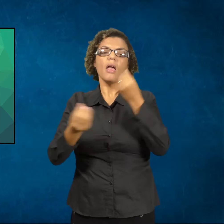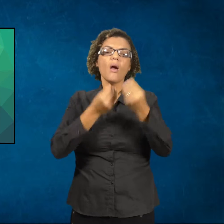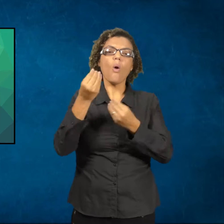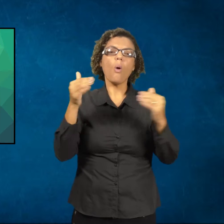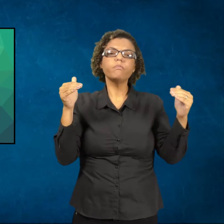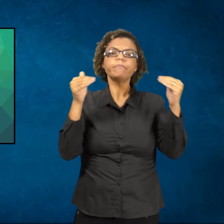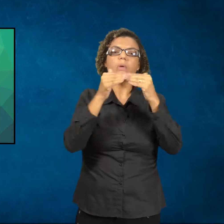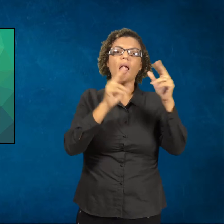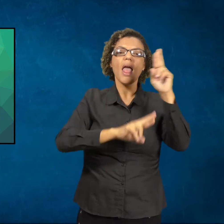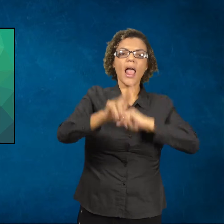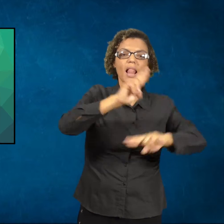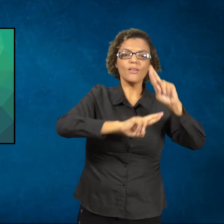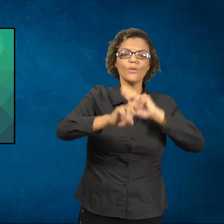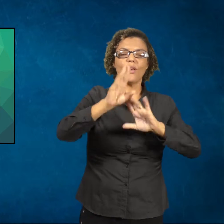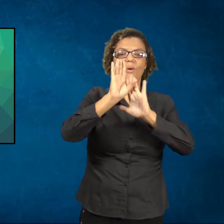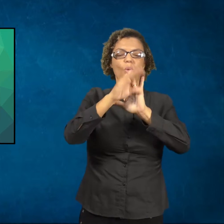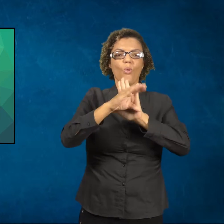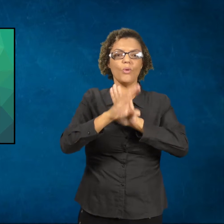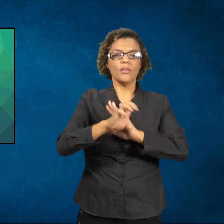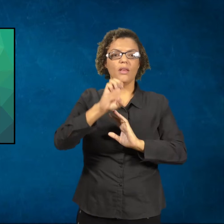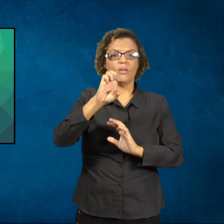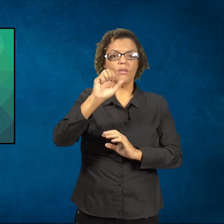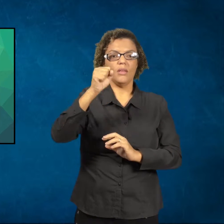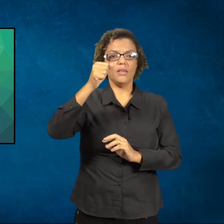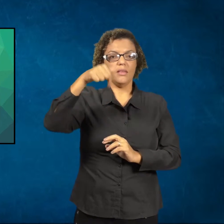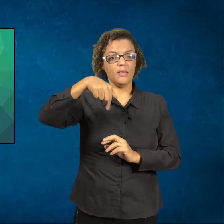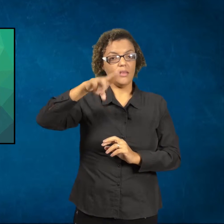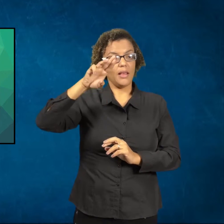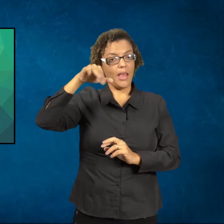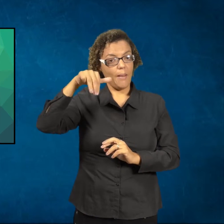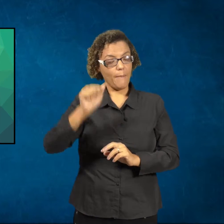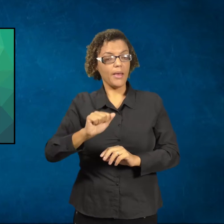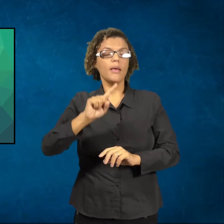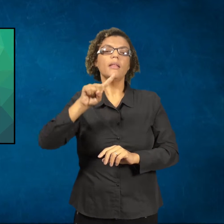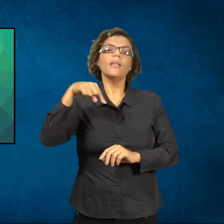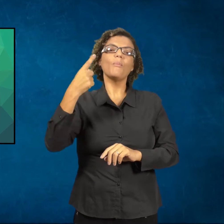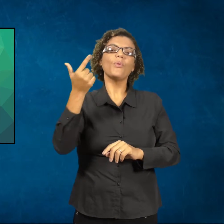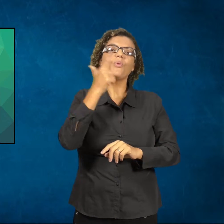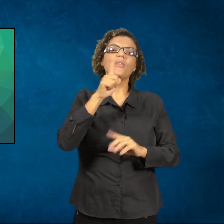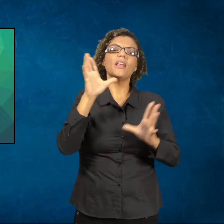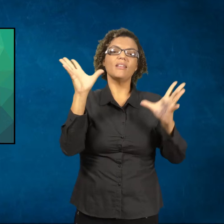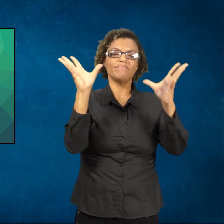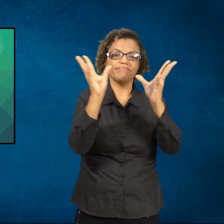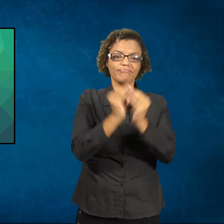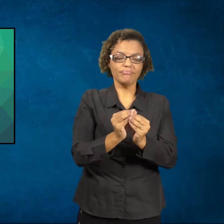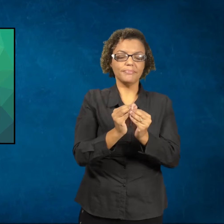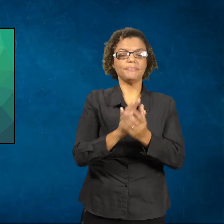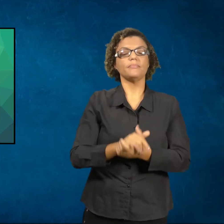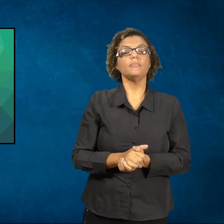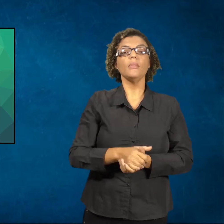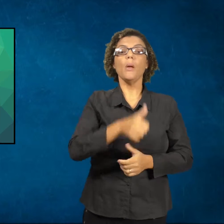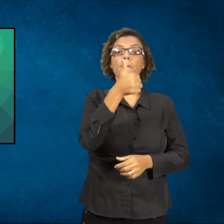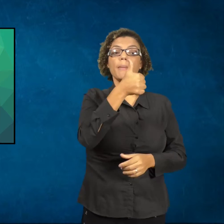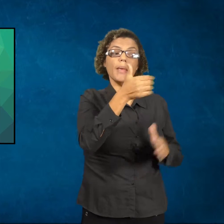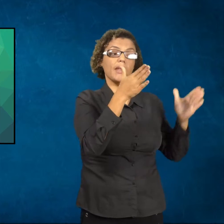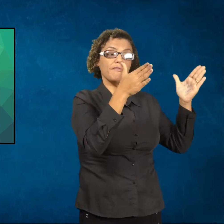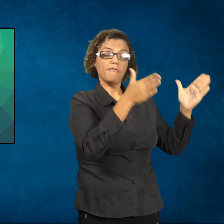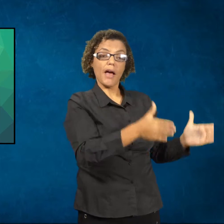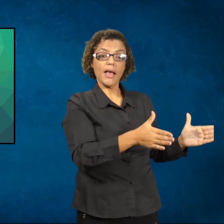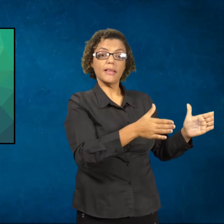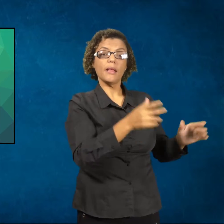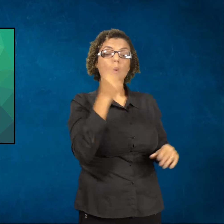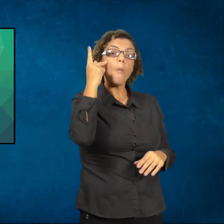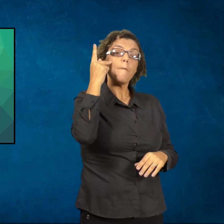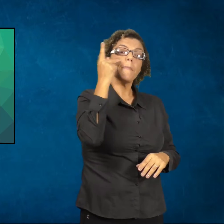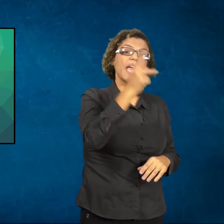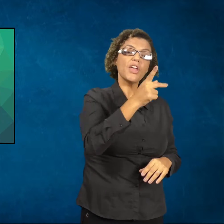uma síntese do ponto de vista didático, tá joia? Então, a primeira fase, o Piaget estava muito interessado